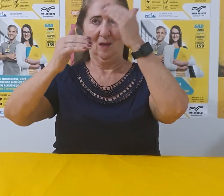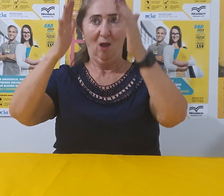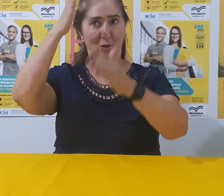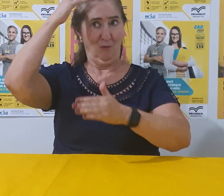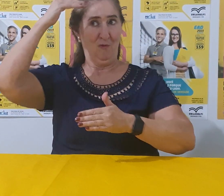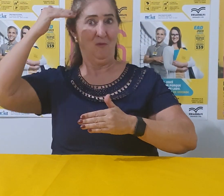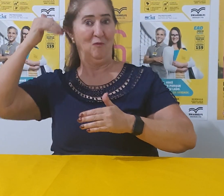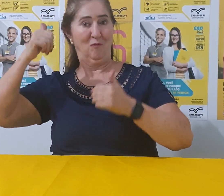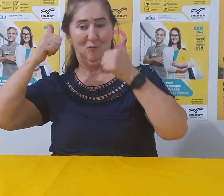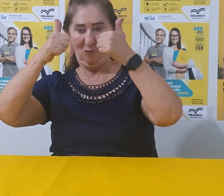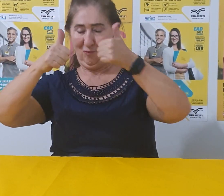educacional do aluno surdo.